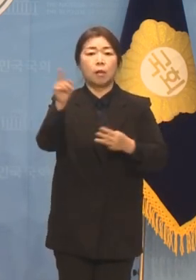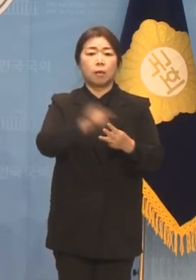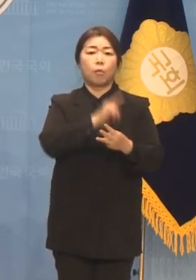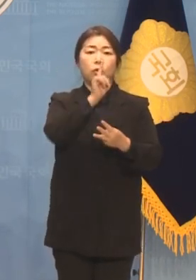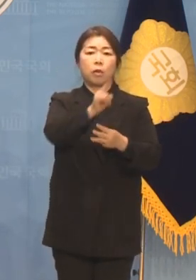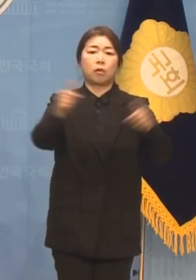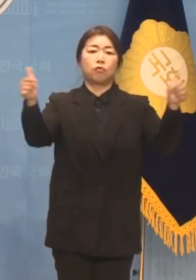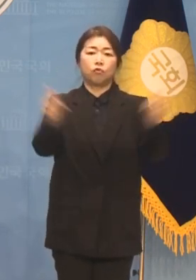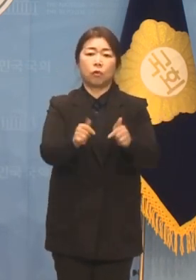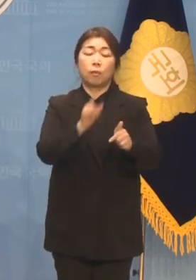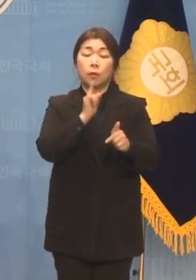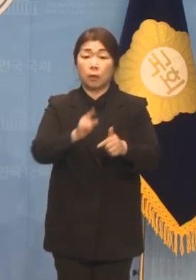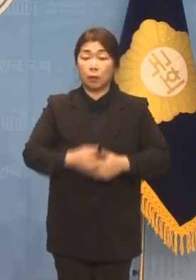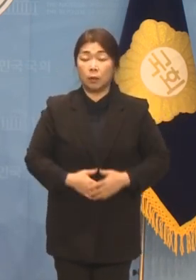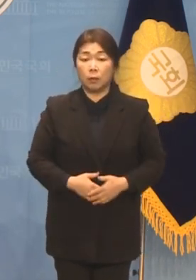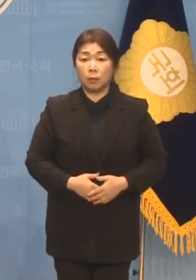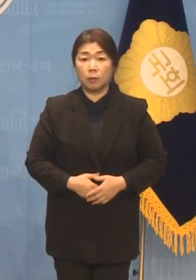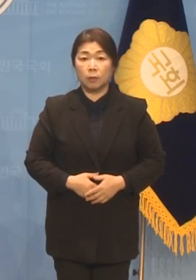수준으로 떨어졌습니다.